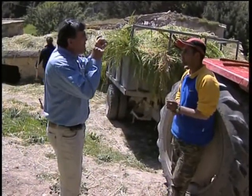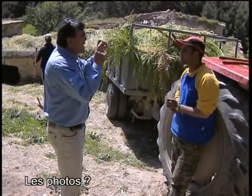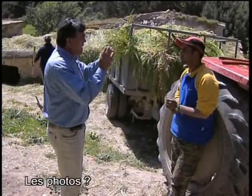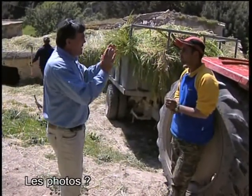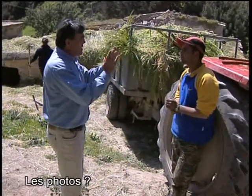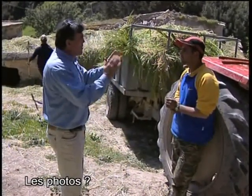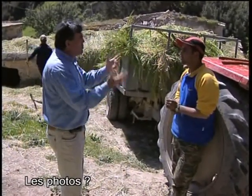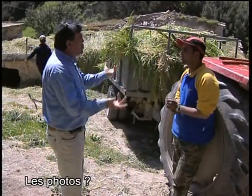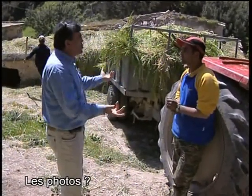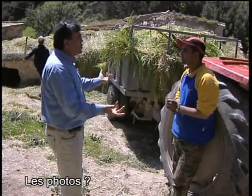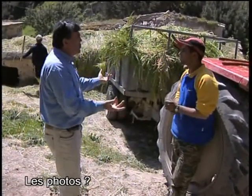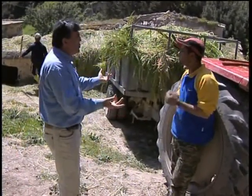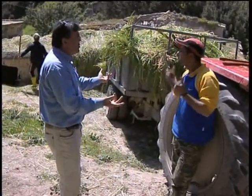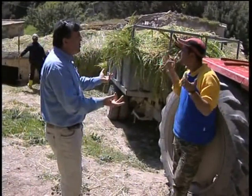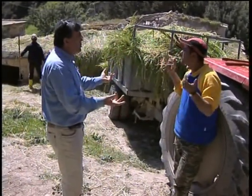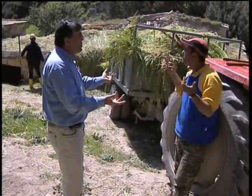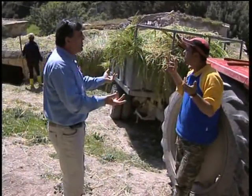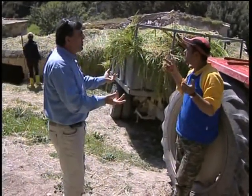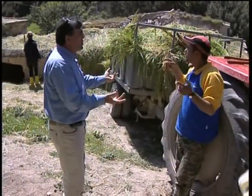Les photos.